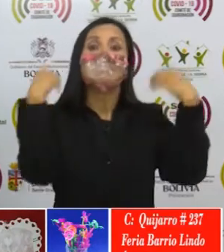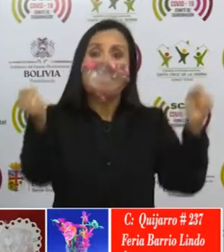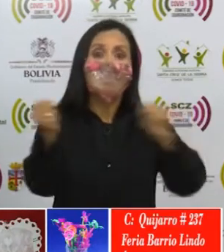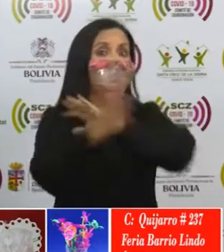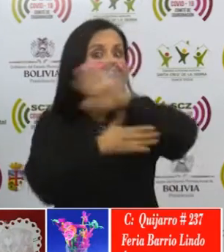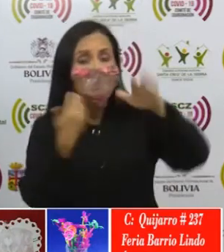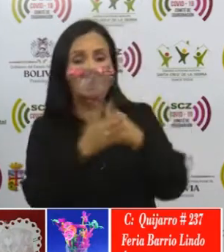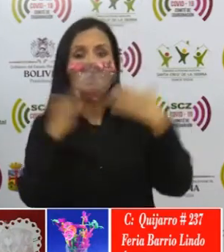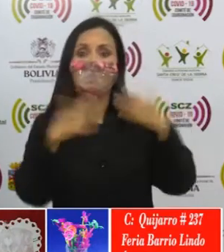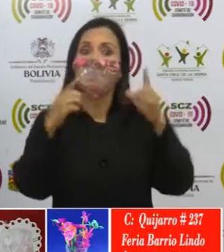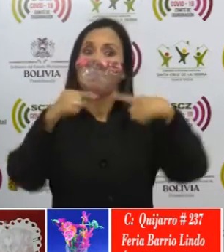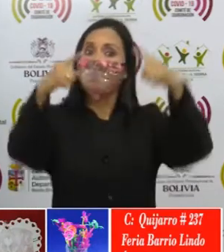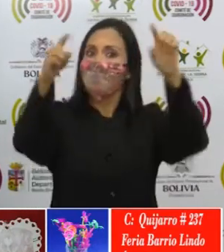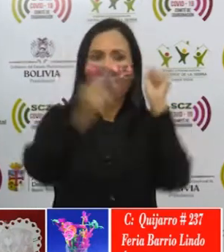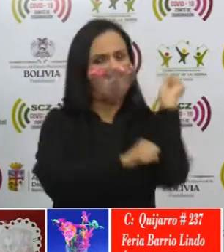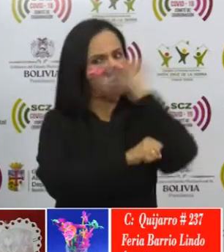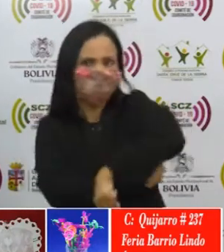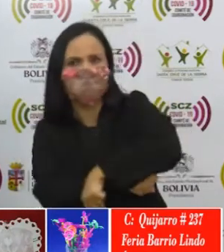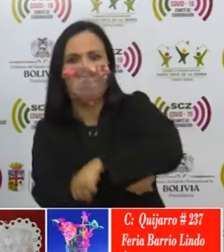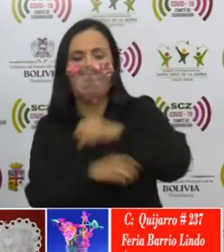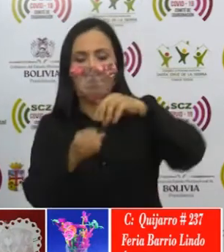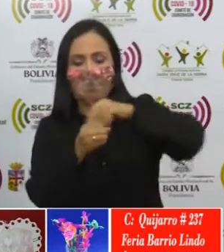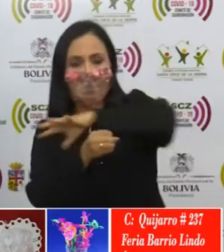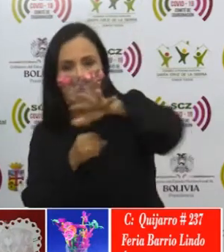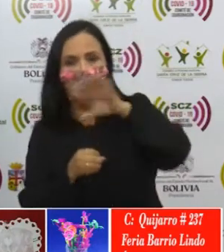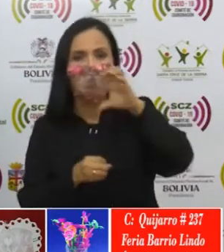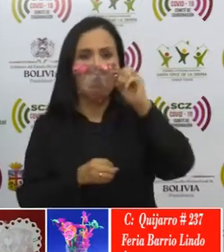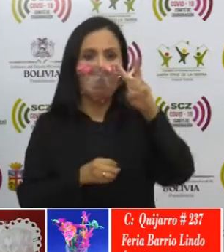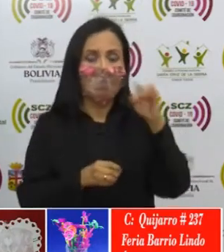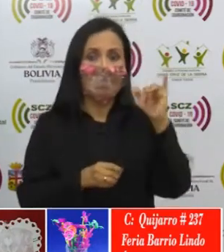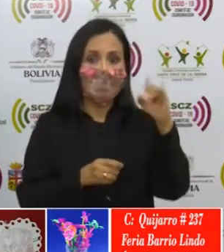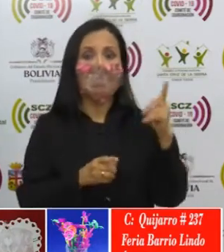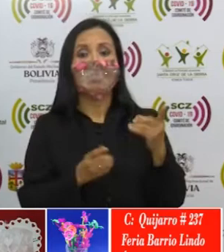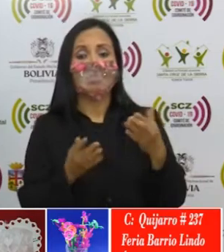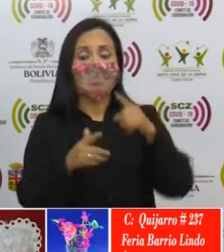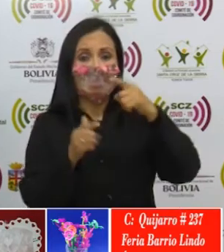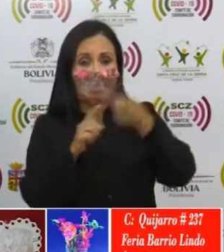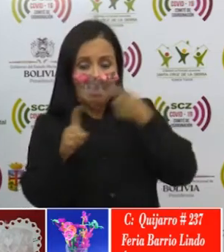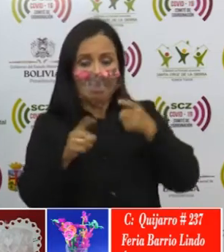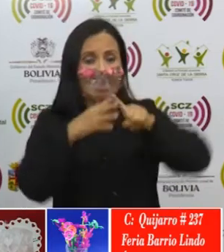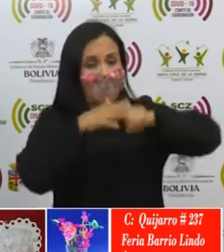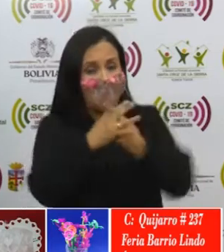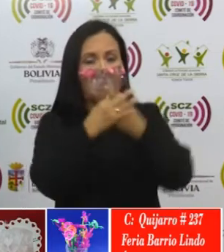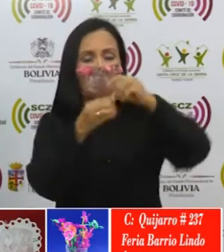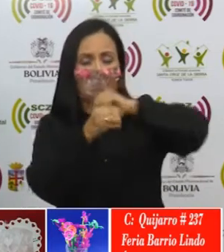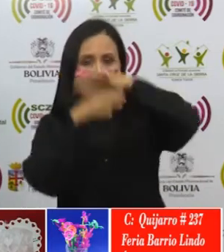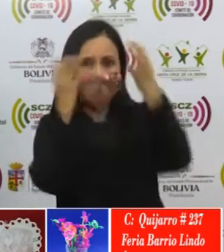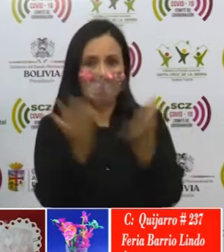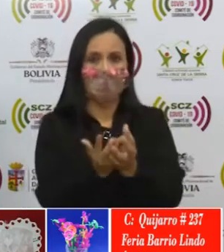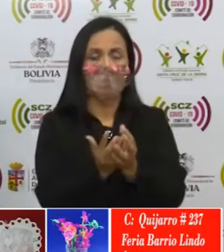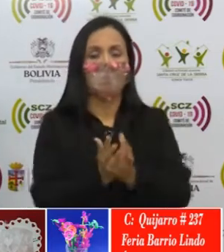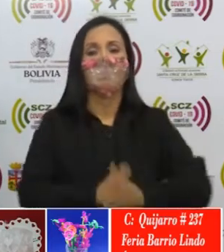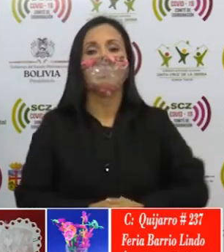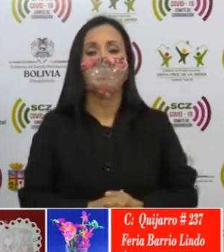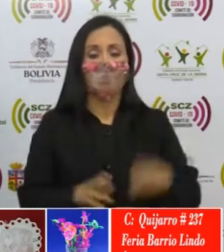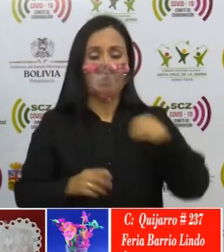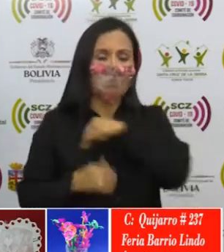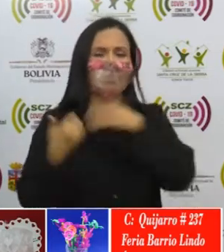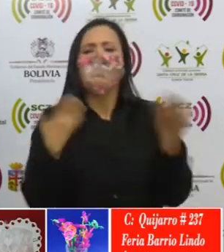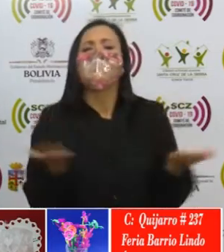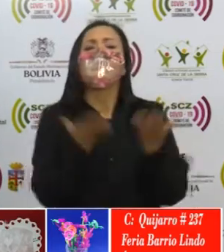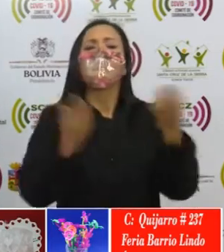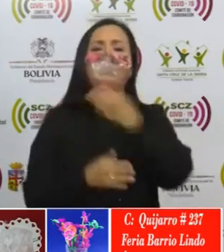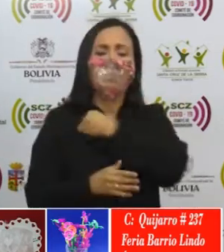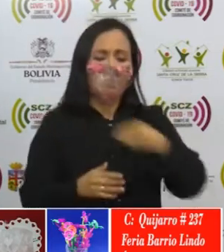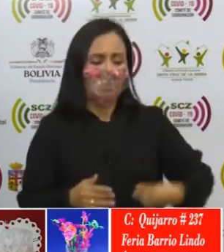recuperados que han logrado vencer la batalla del COVID en lo que va la epidemia. De estos, tenemos nosotros la distribución